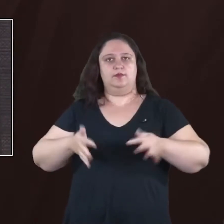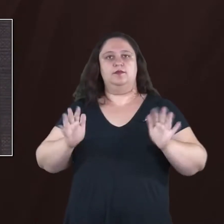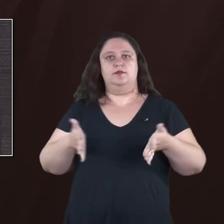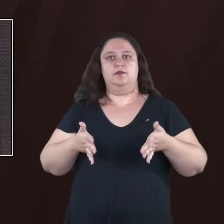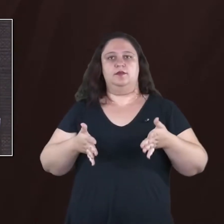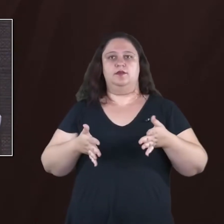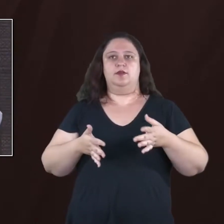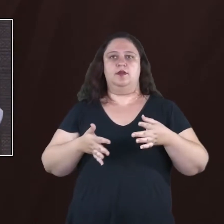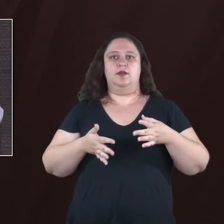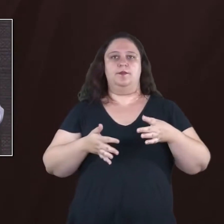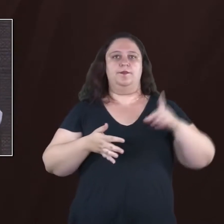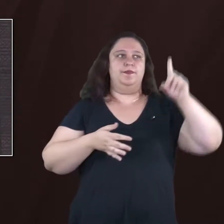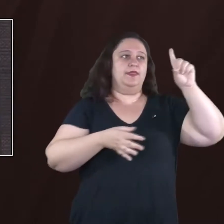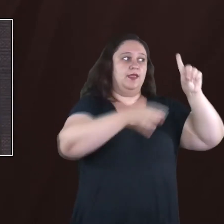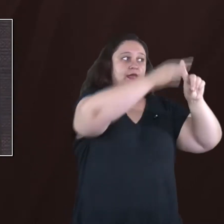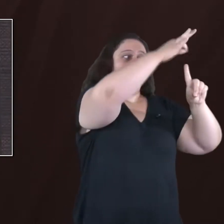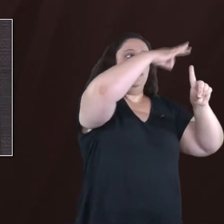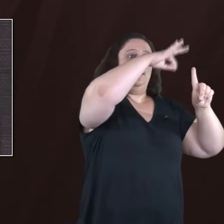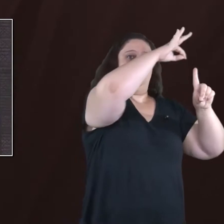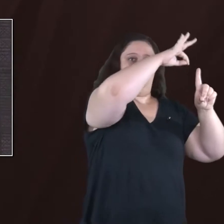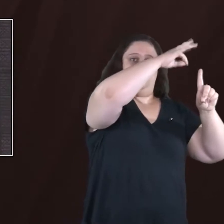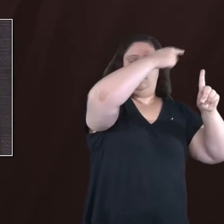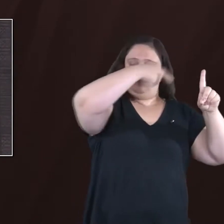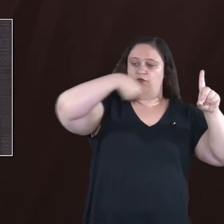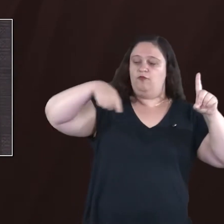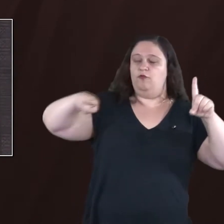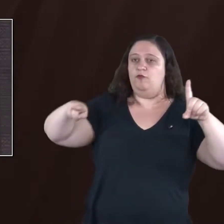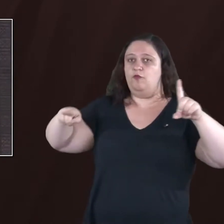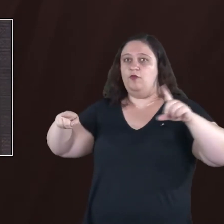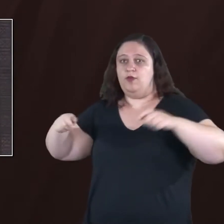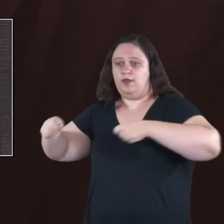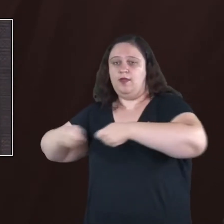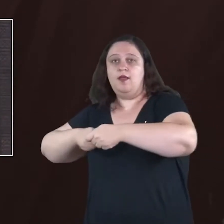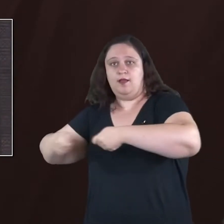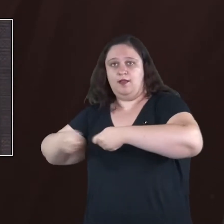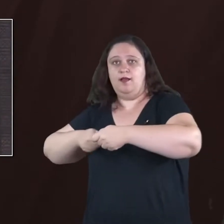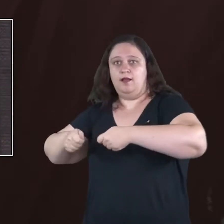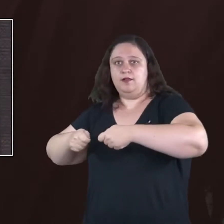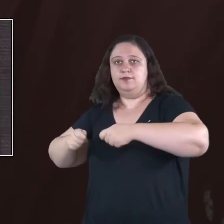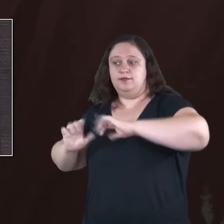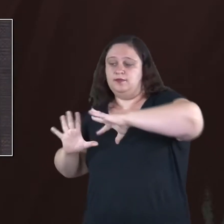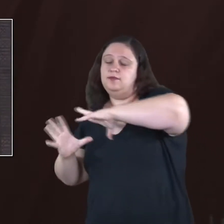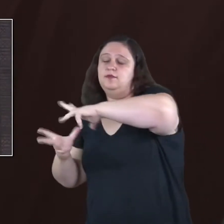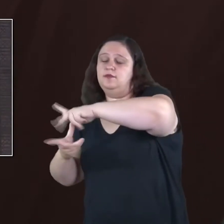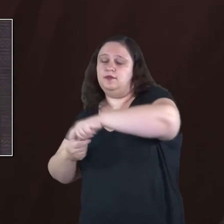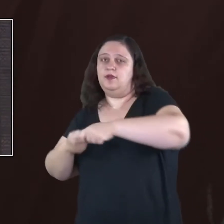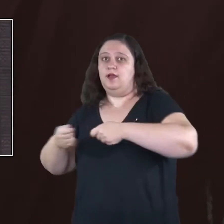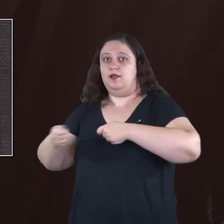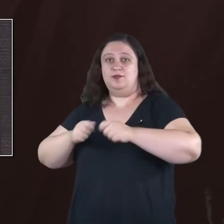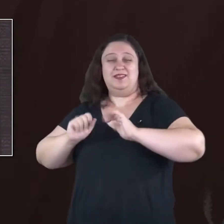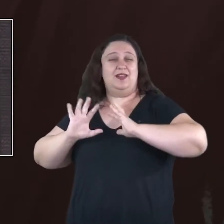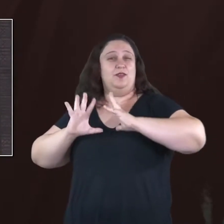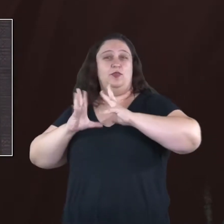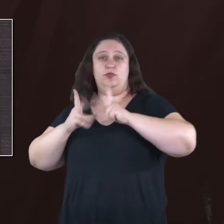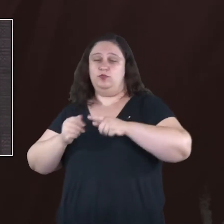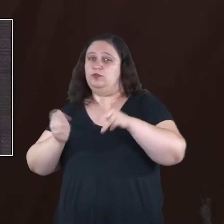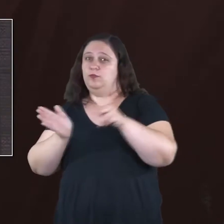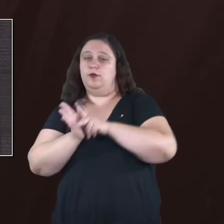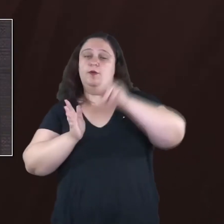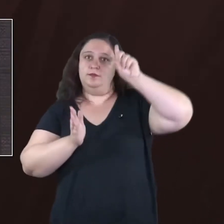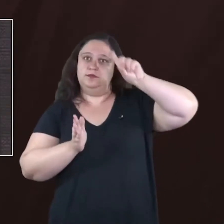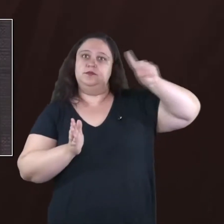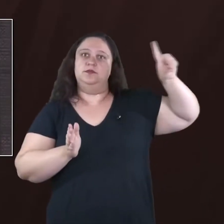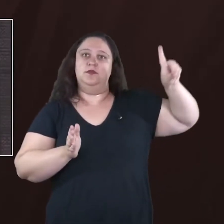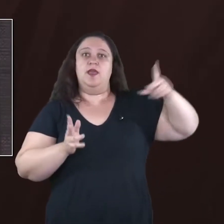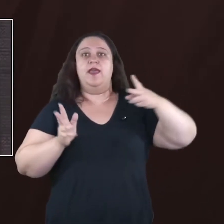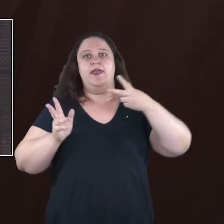enviado para administrar todos os bens de Deus. O Espírito é aquele servo mais